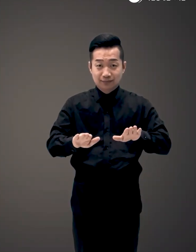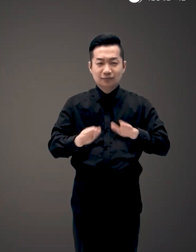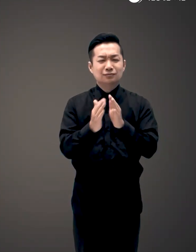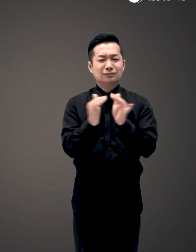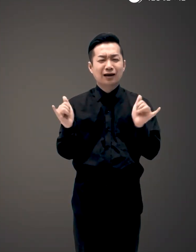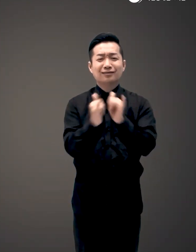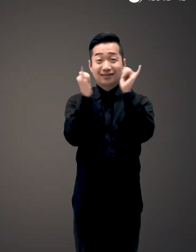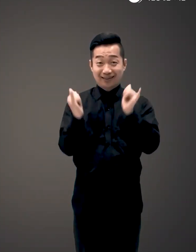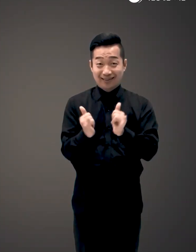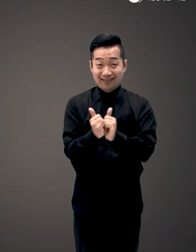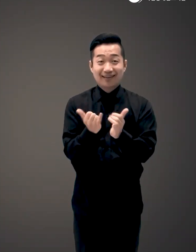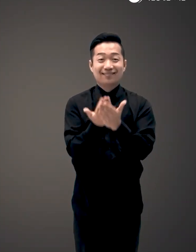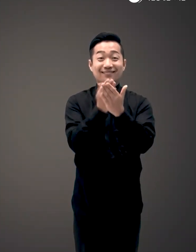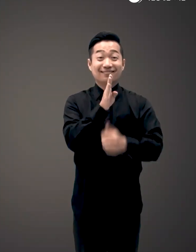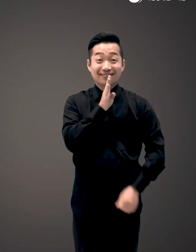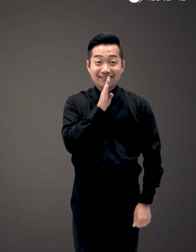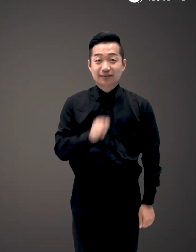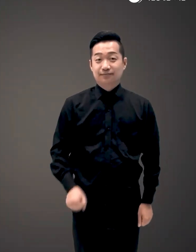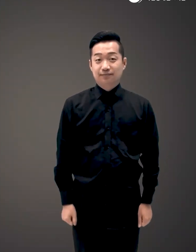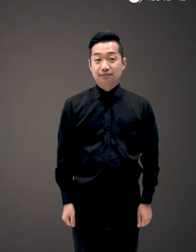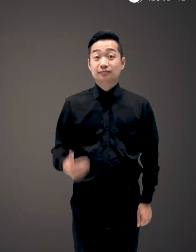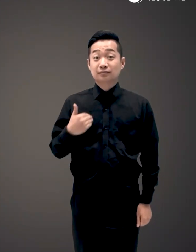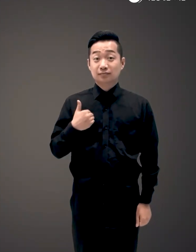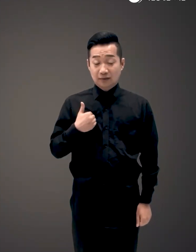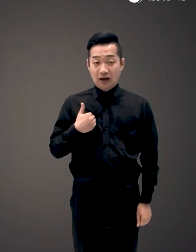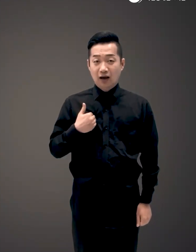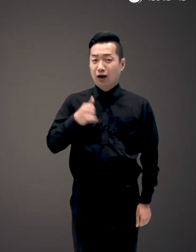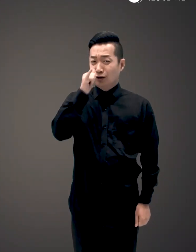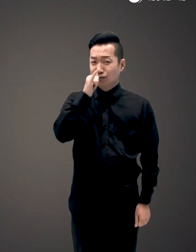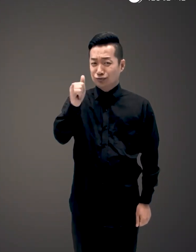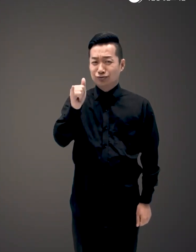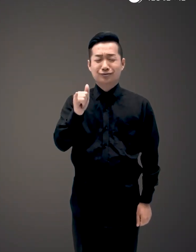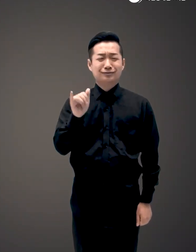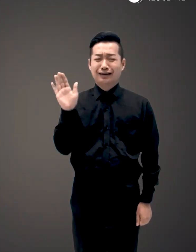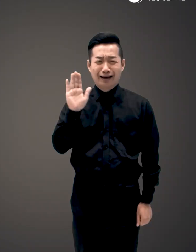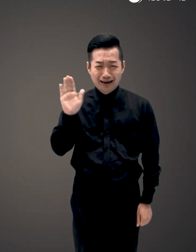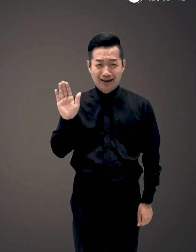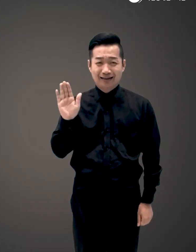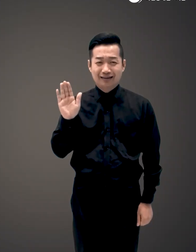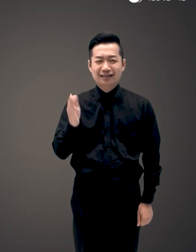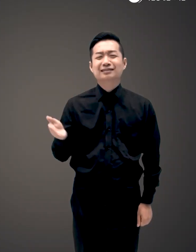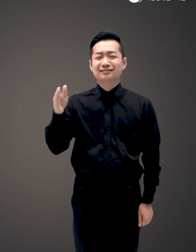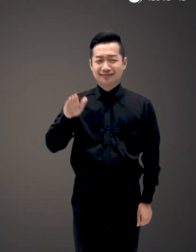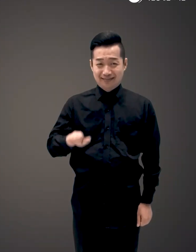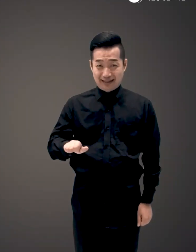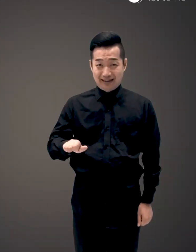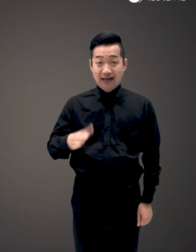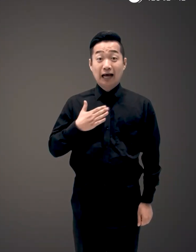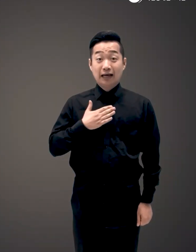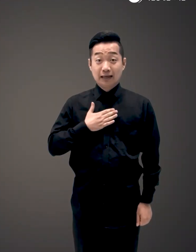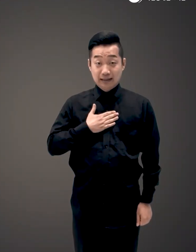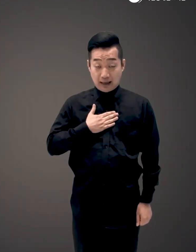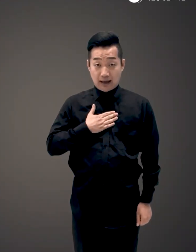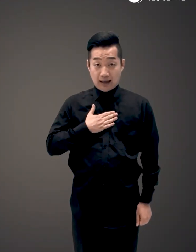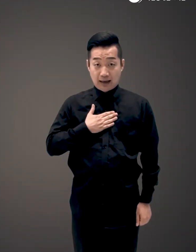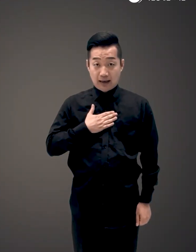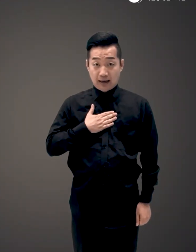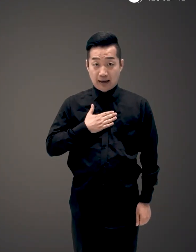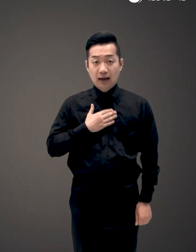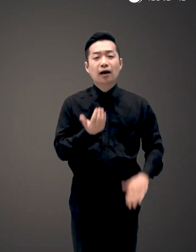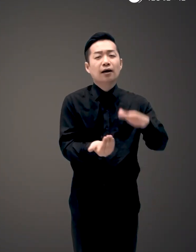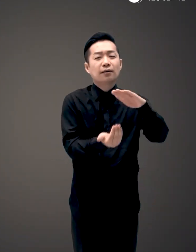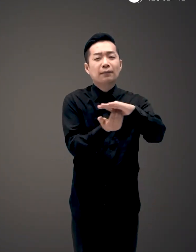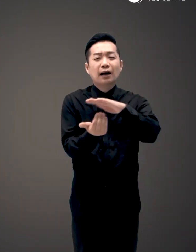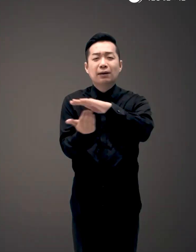전해지면서 또 저희가 발전한 거잖아요. 제가 그런 인물이라고 말하는 건 아니지만 그래도 어쨌든 제가